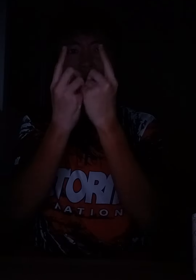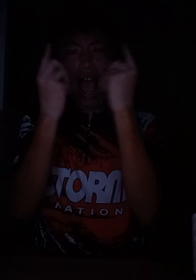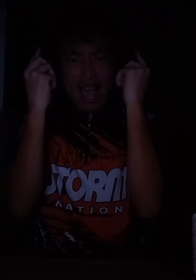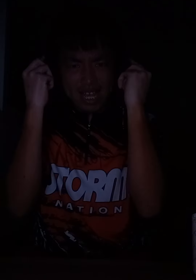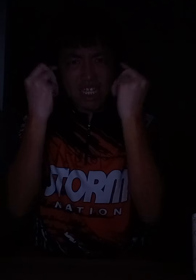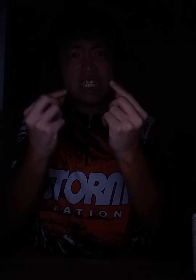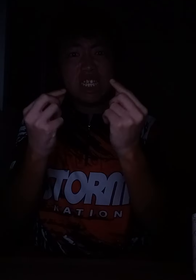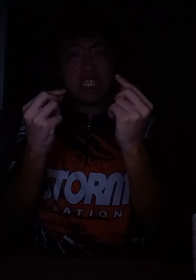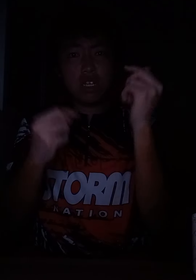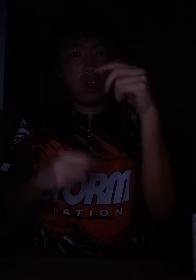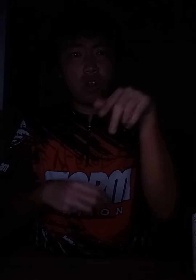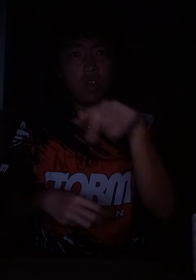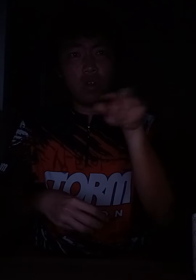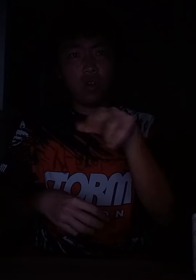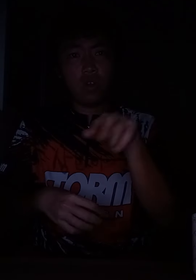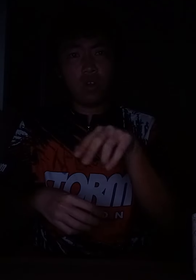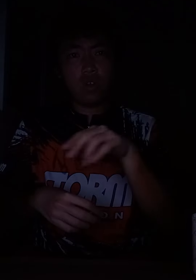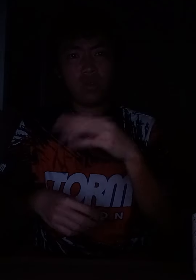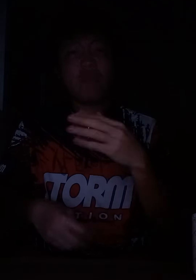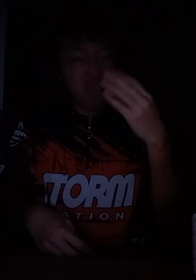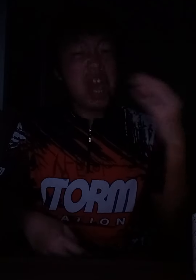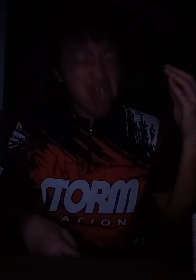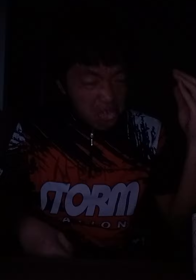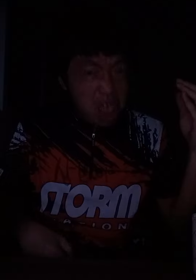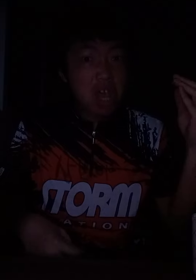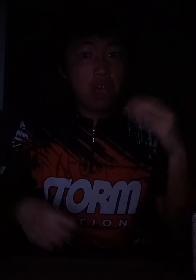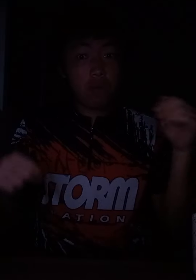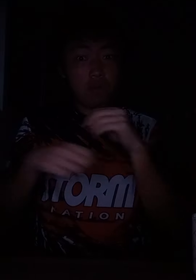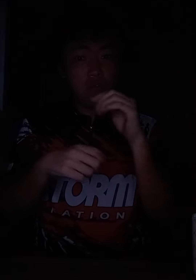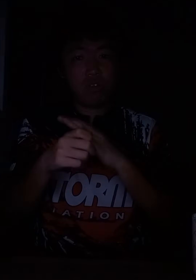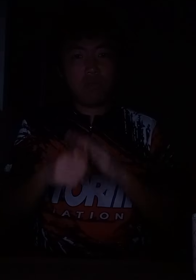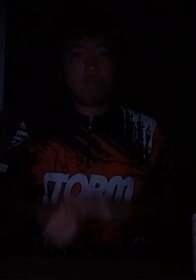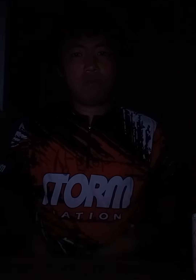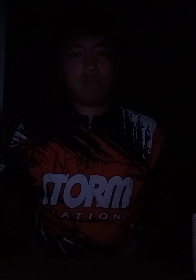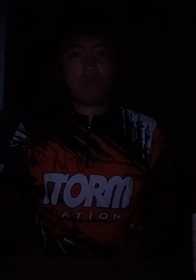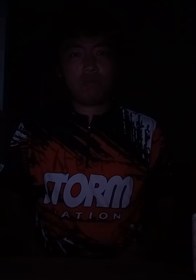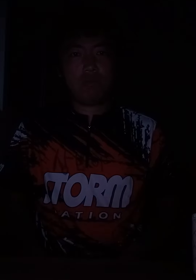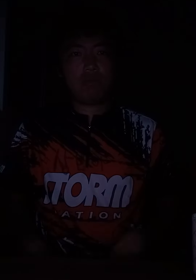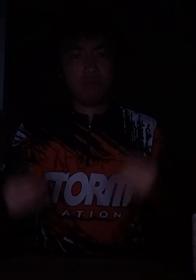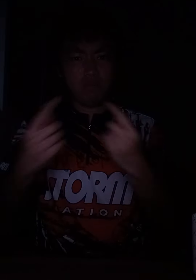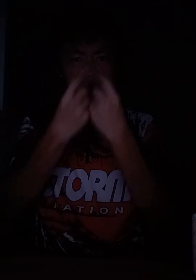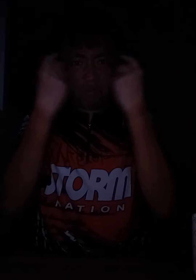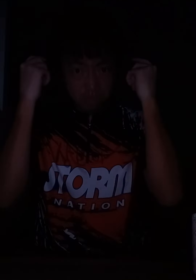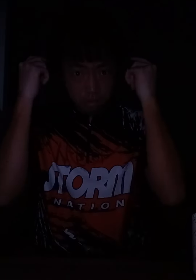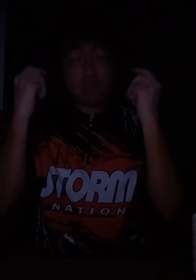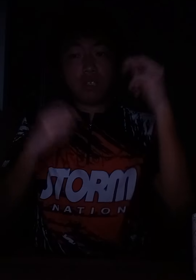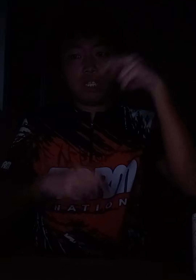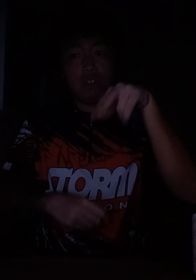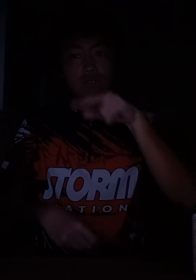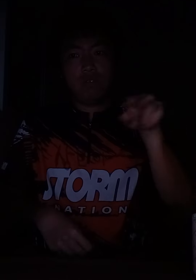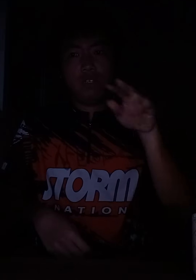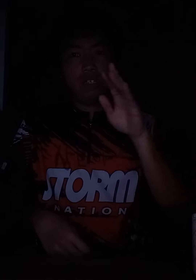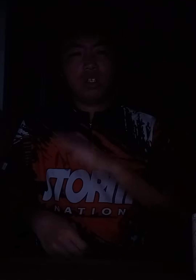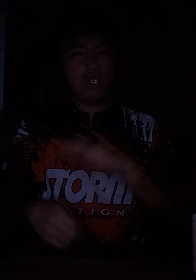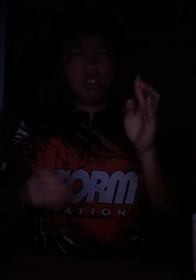벗은 채 열차 곳곳에 침을 뱉고 행패를 부렸습니다. 마스크를 쓰라는 승무원의 말은 전혀 듣지